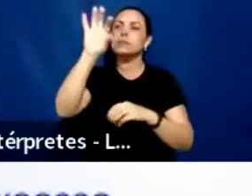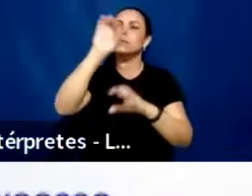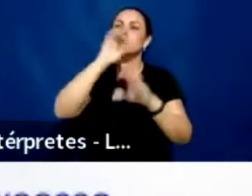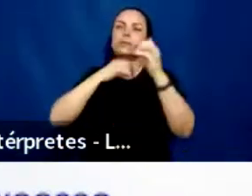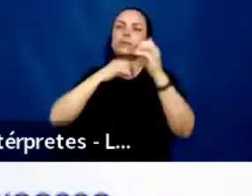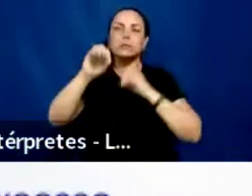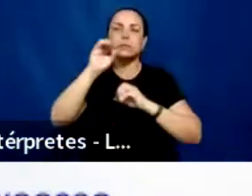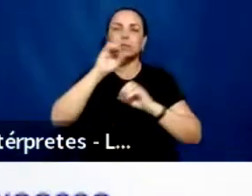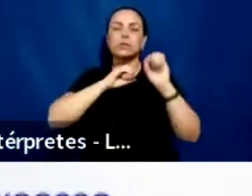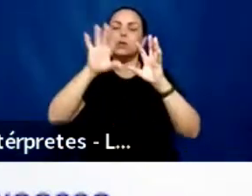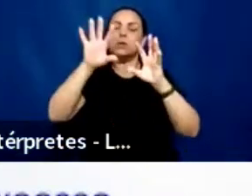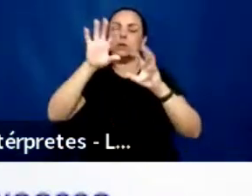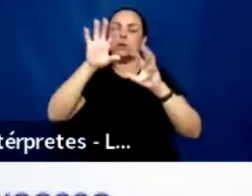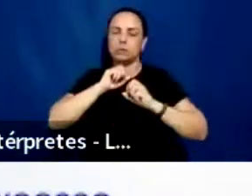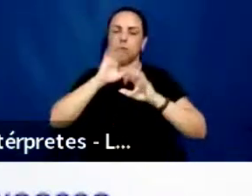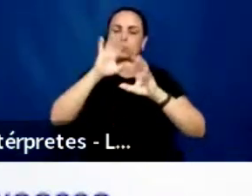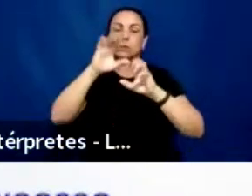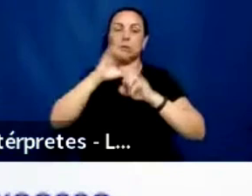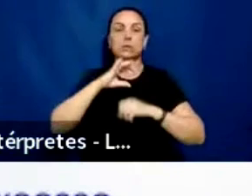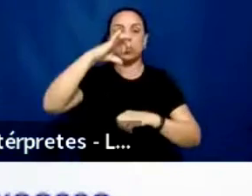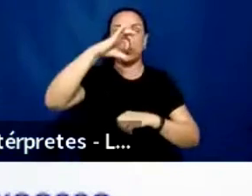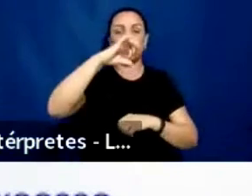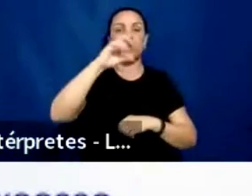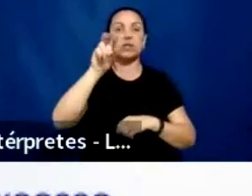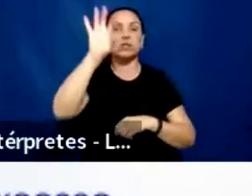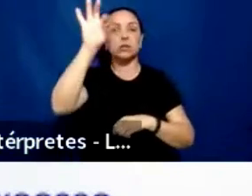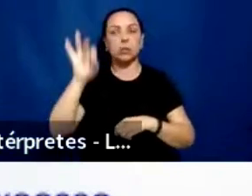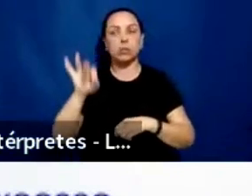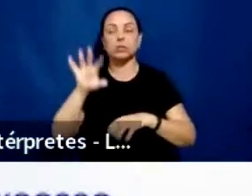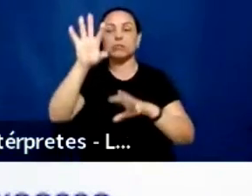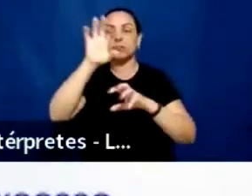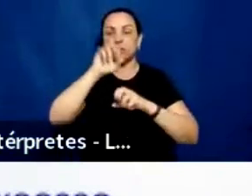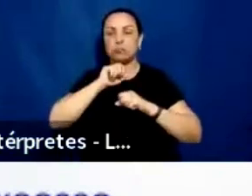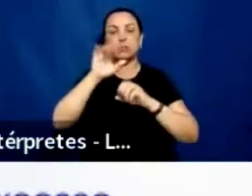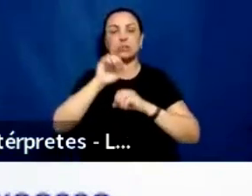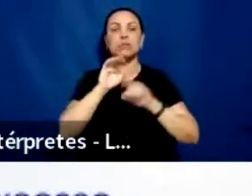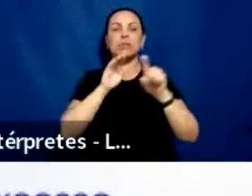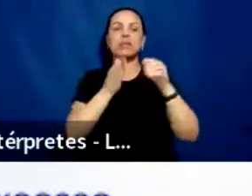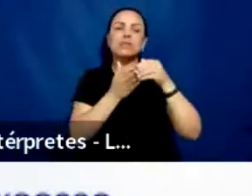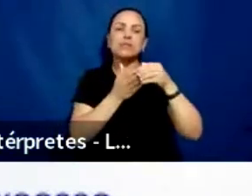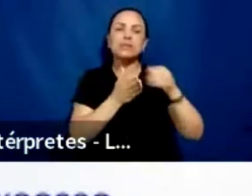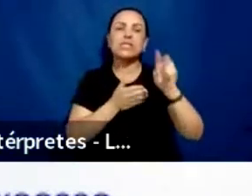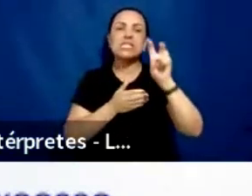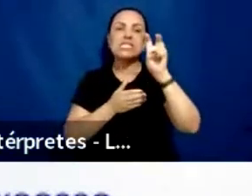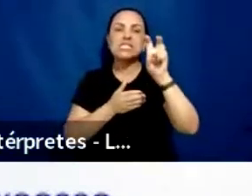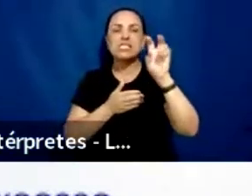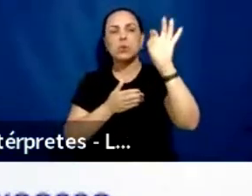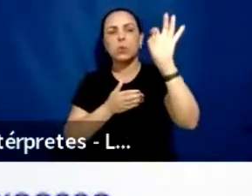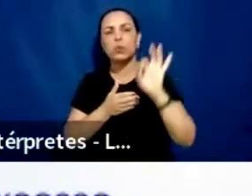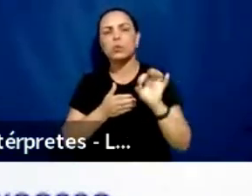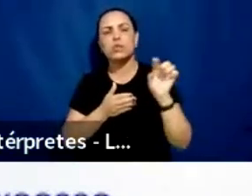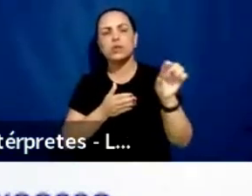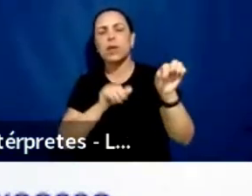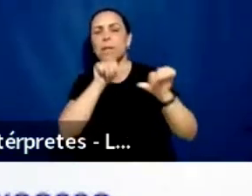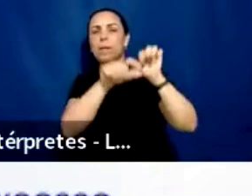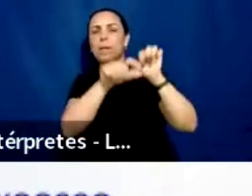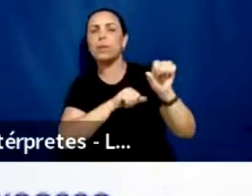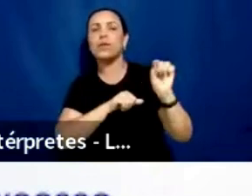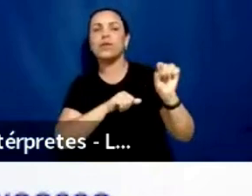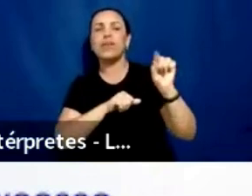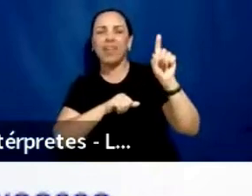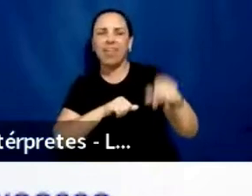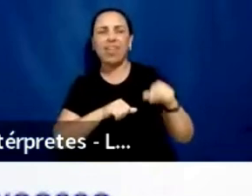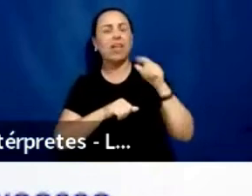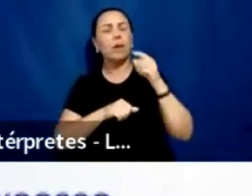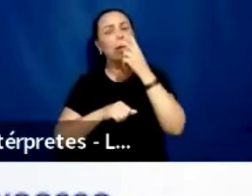do oxigênio é super bem aproveitado, mas 5% dele acaba se transformando ali em radical